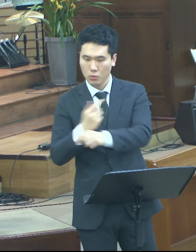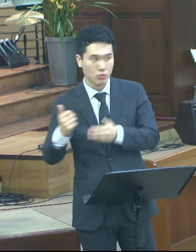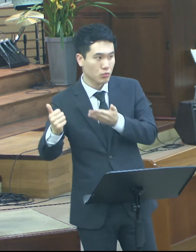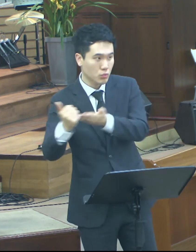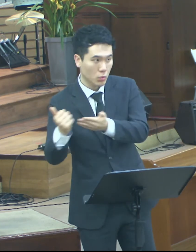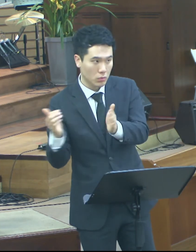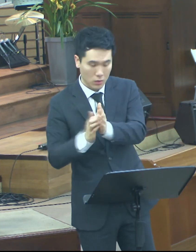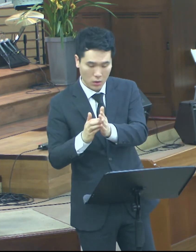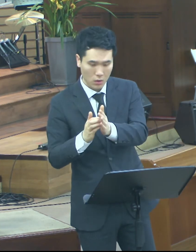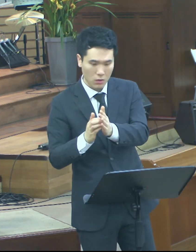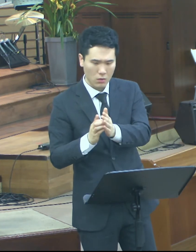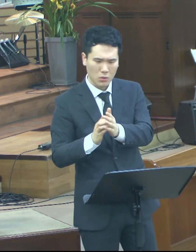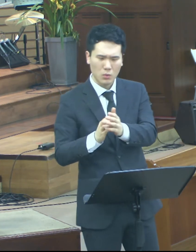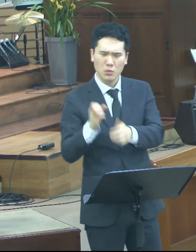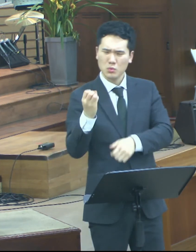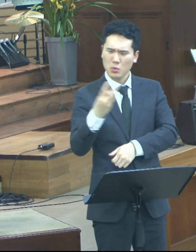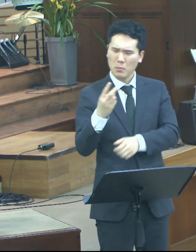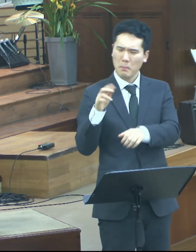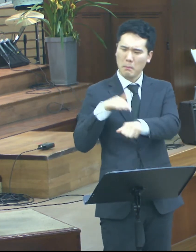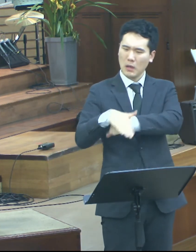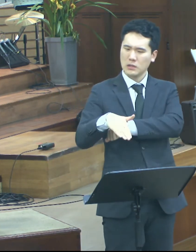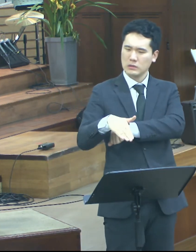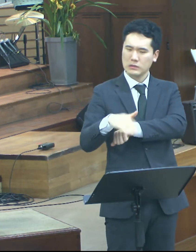침을 뱉어가지고